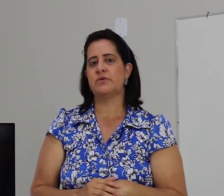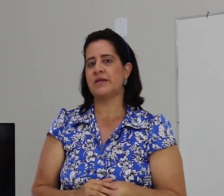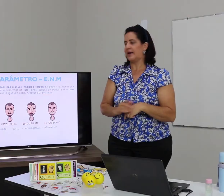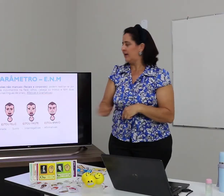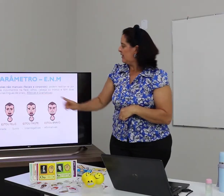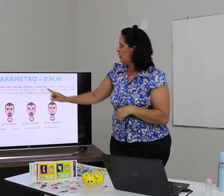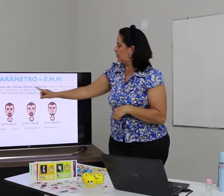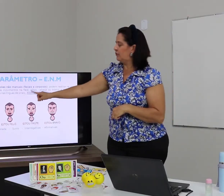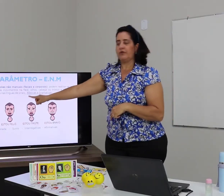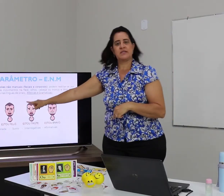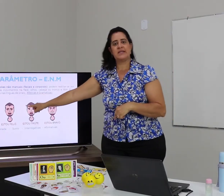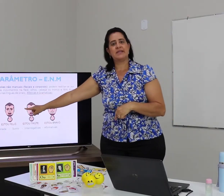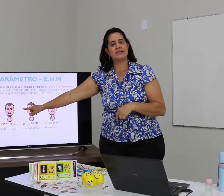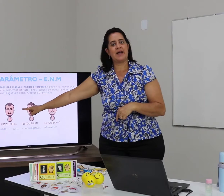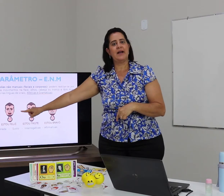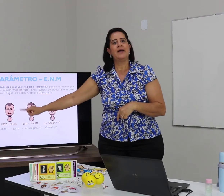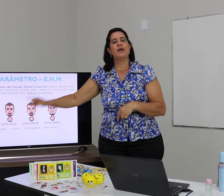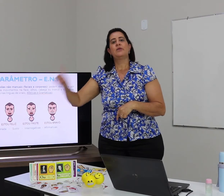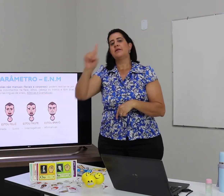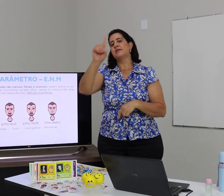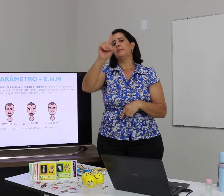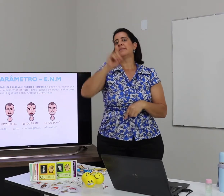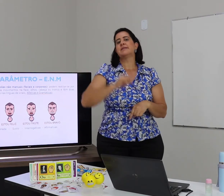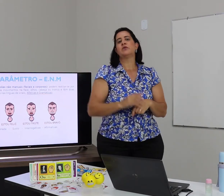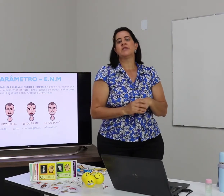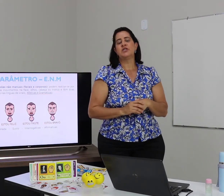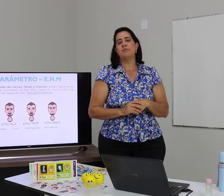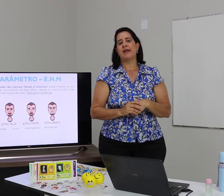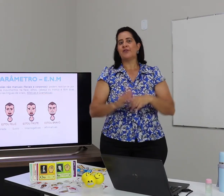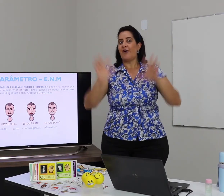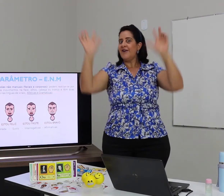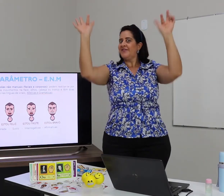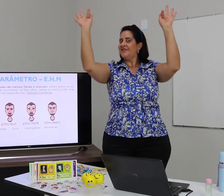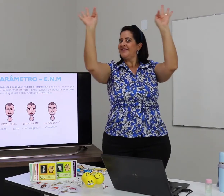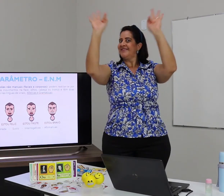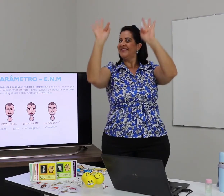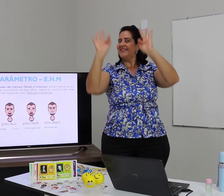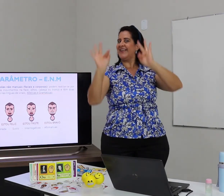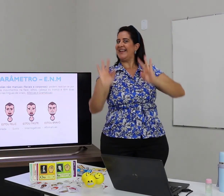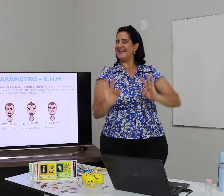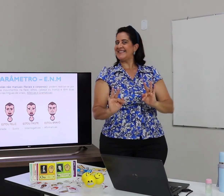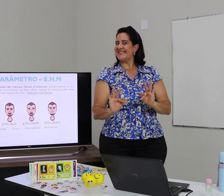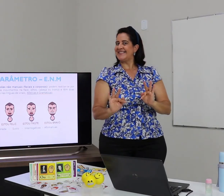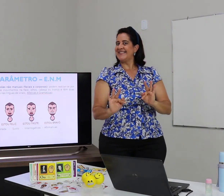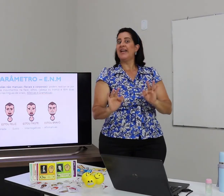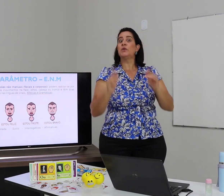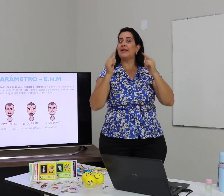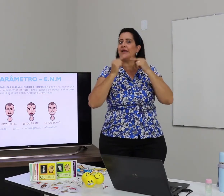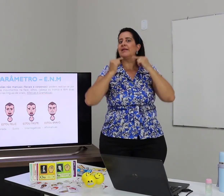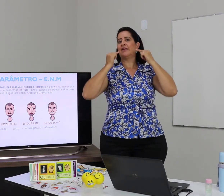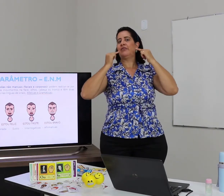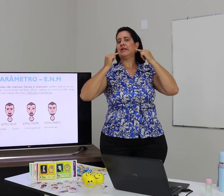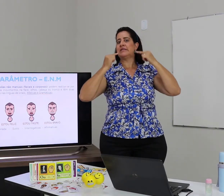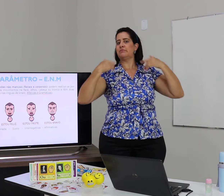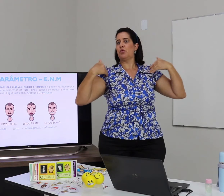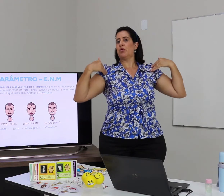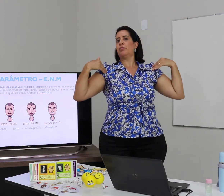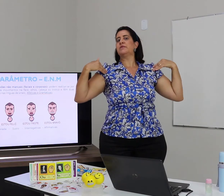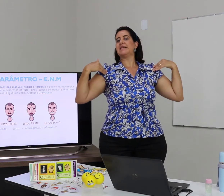usar. Quando eu for sinalizar, eu tenho que expressar o sentimento, ó, feliz. Eu tenho que estar feliz, meu corpo se